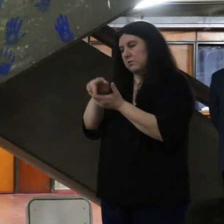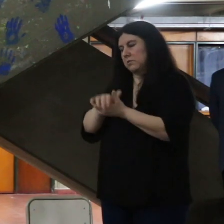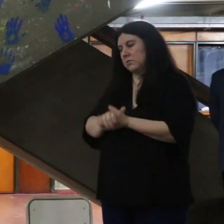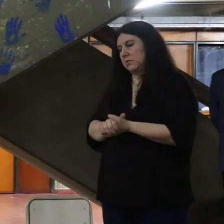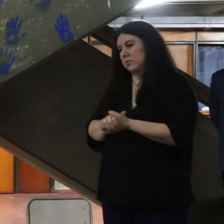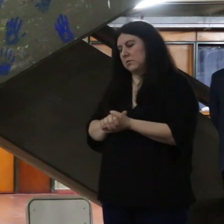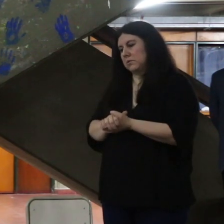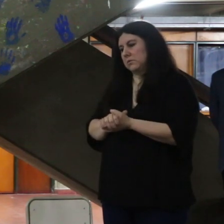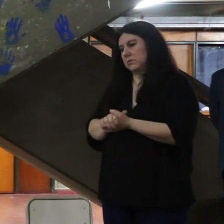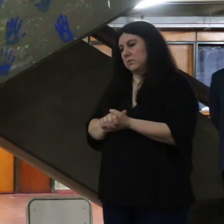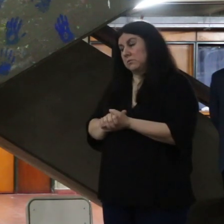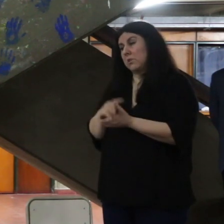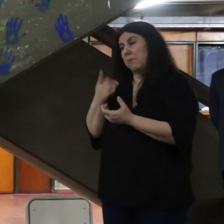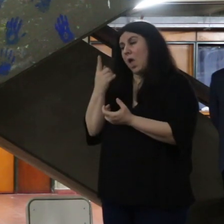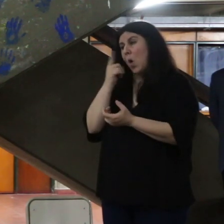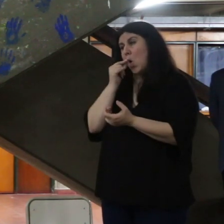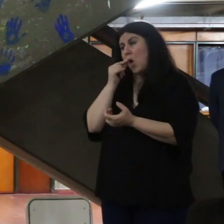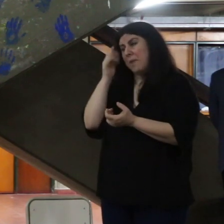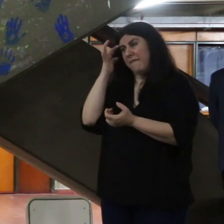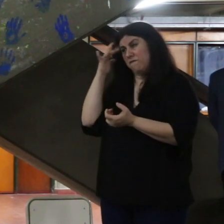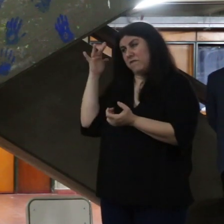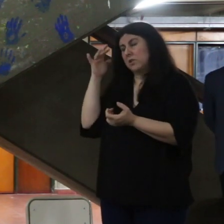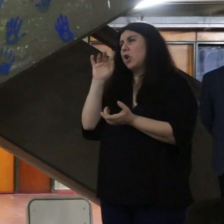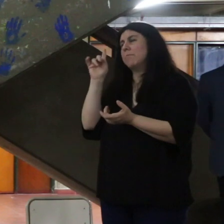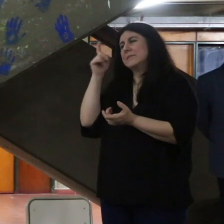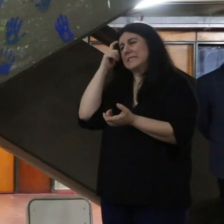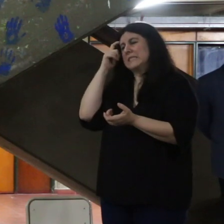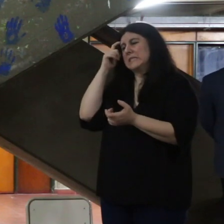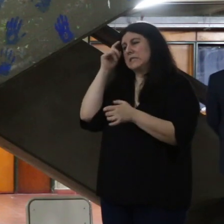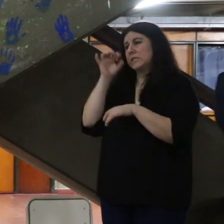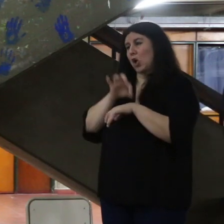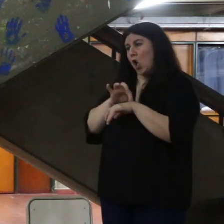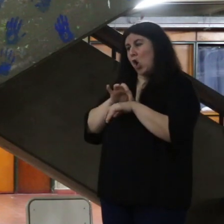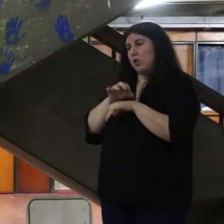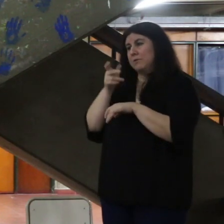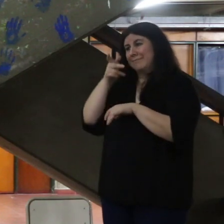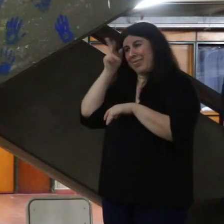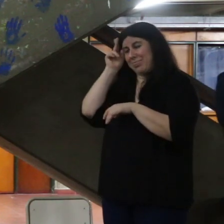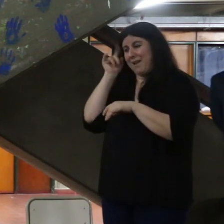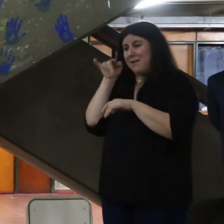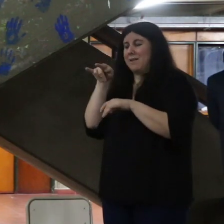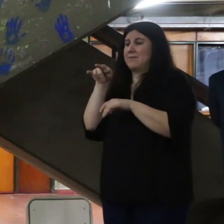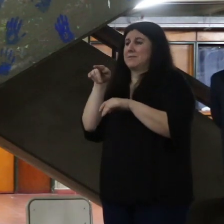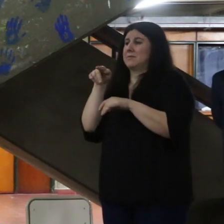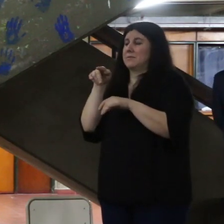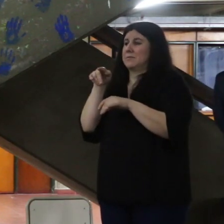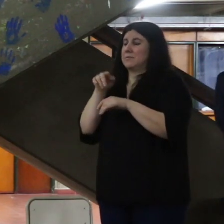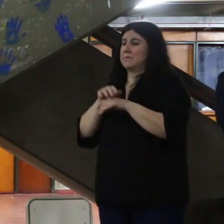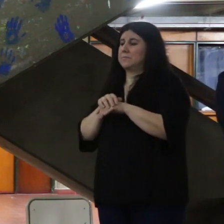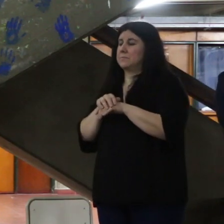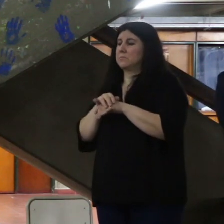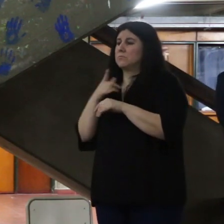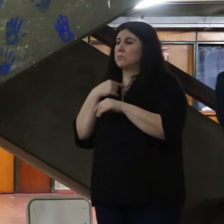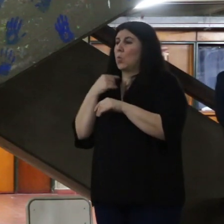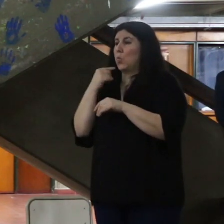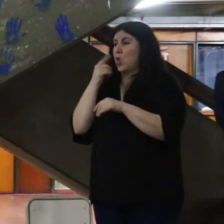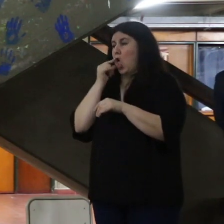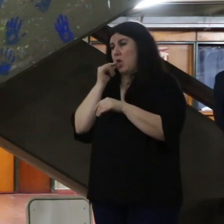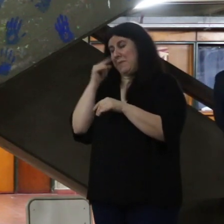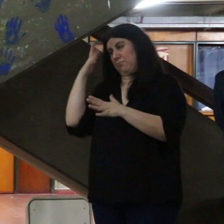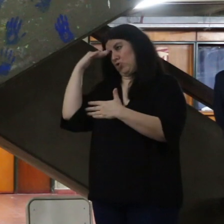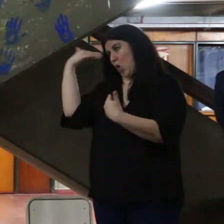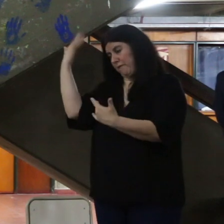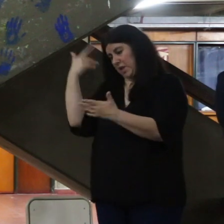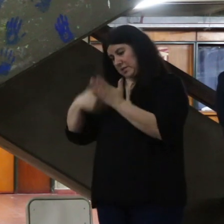Un filósofo, psicoanalista, perdón, italiano, Massimo Recalcati, hizo una hermosa conferencia